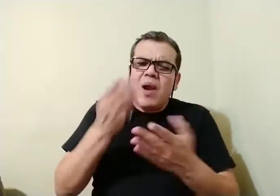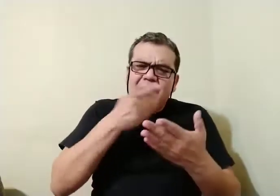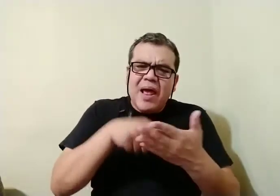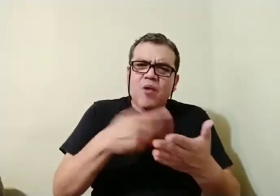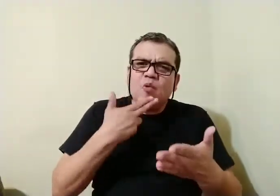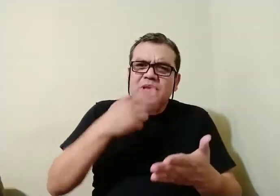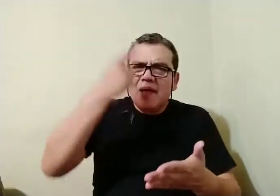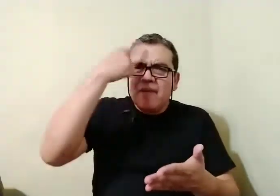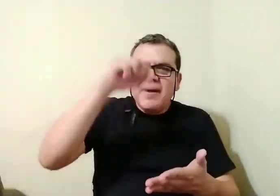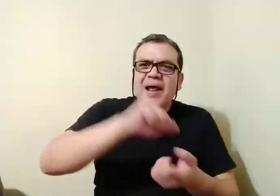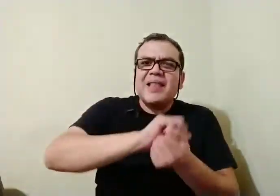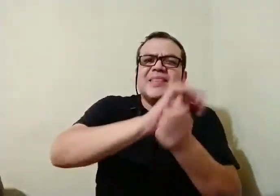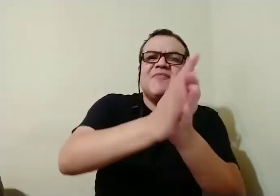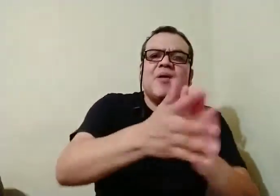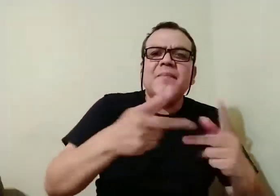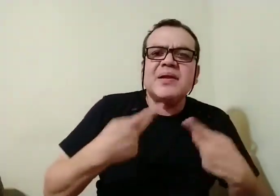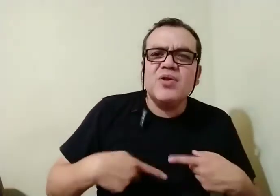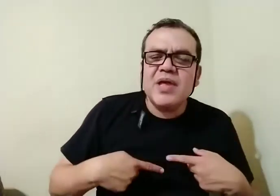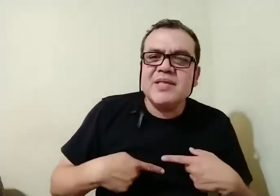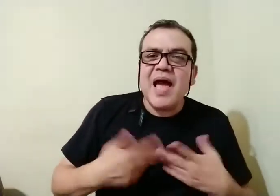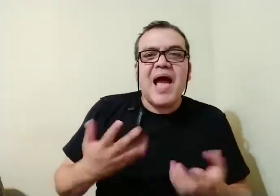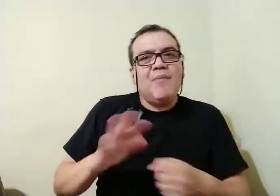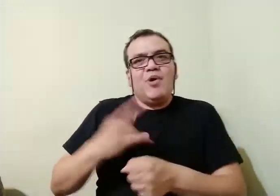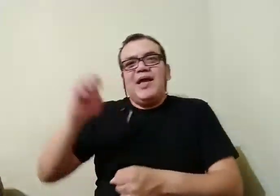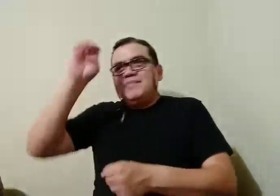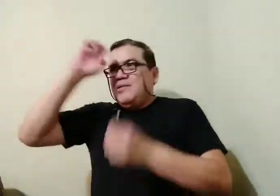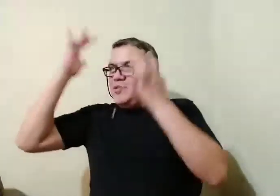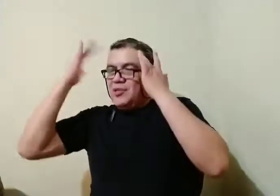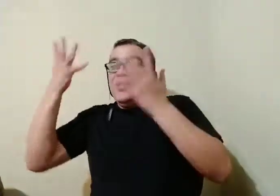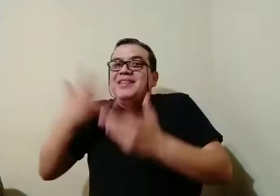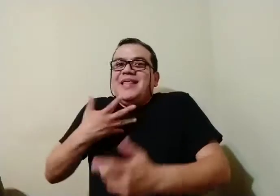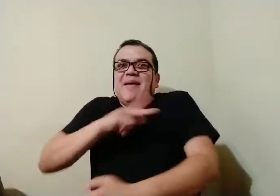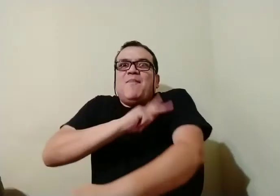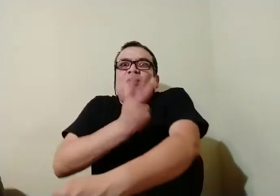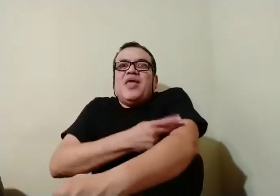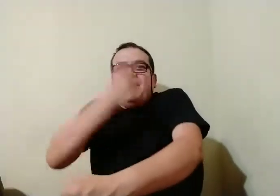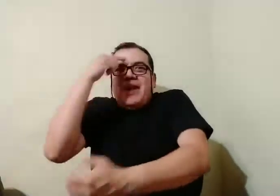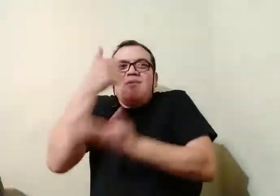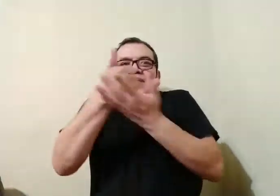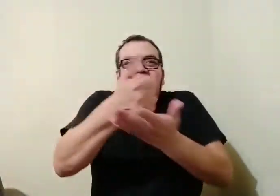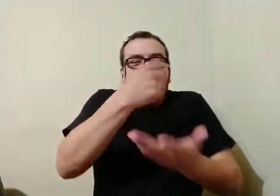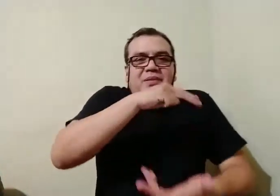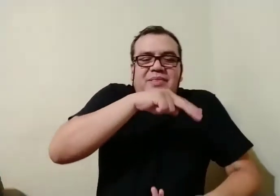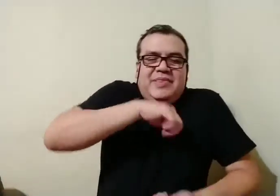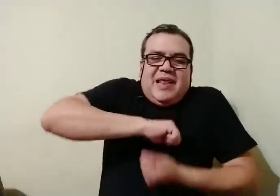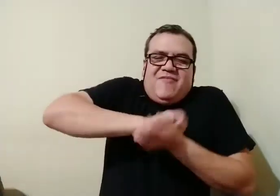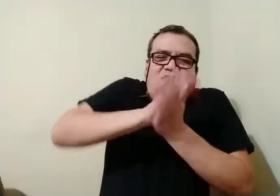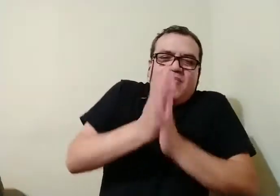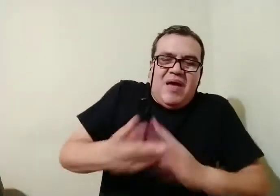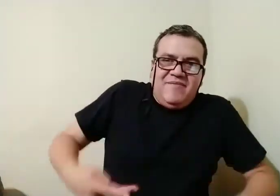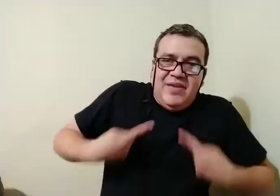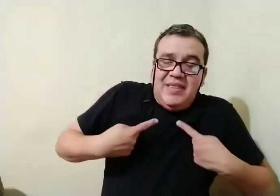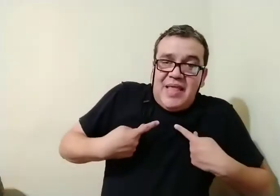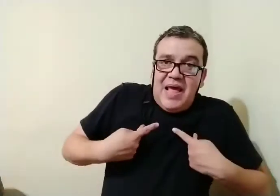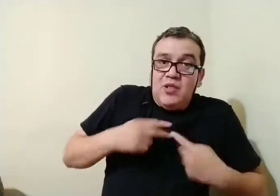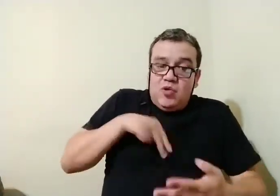leemos. Al compartir la palabra de Dios con otros,